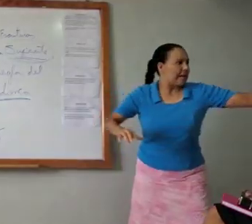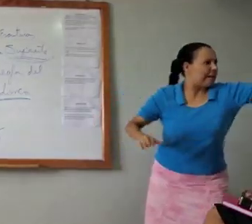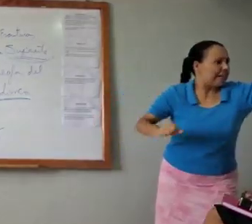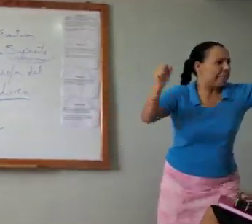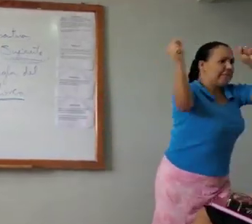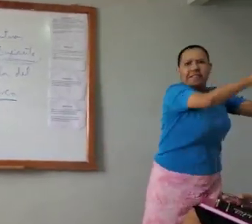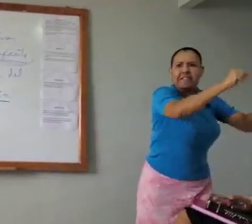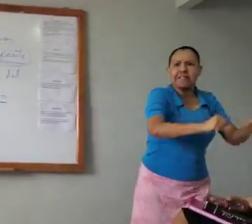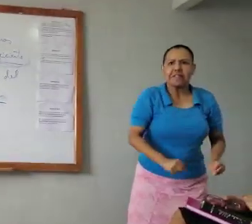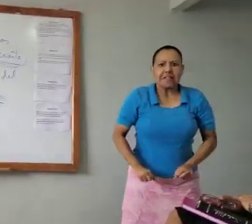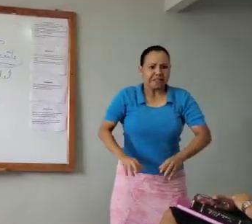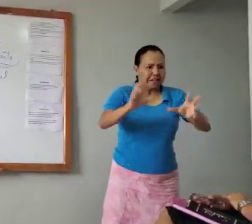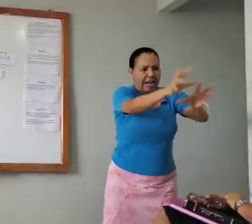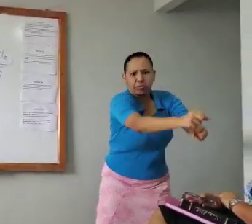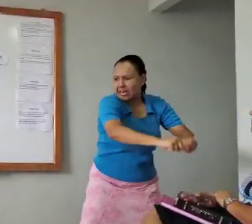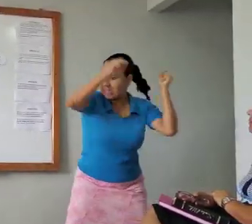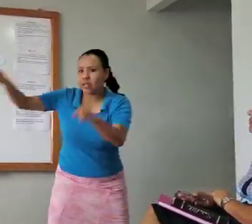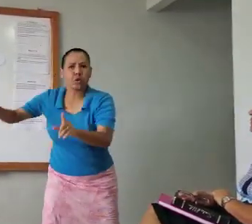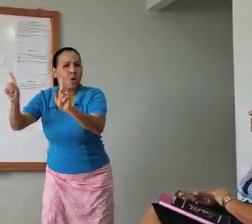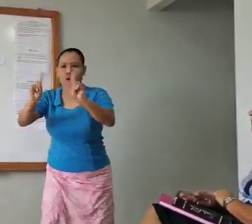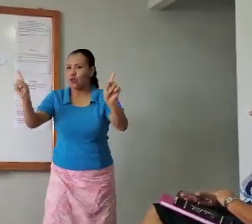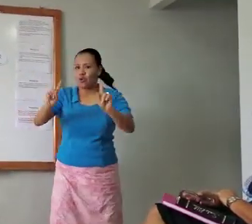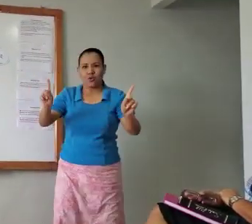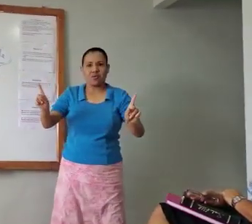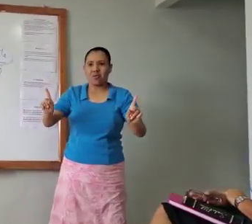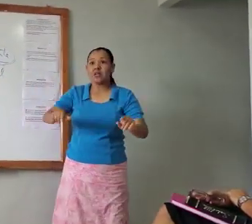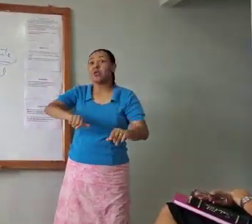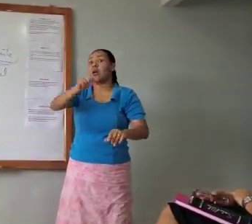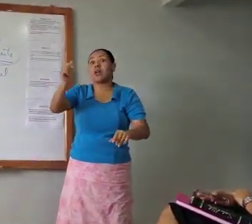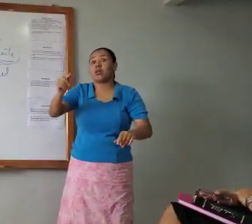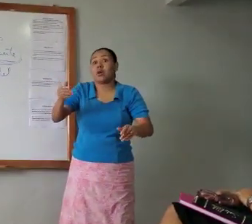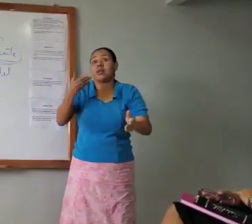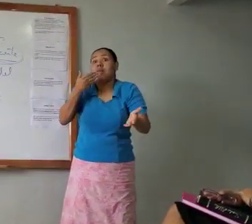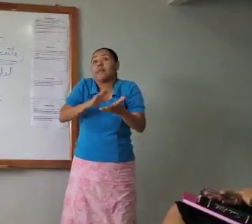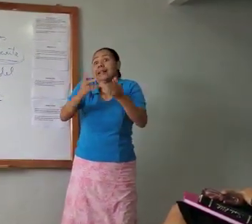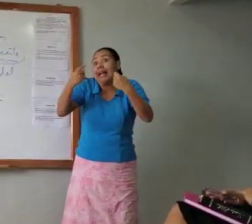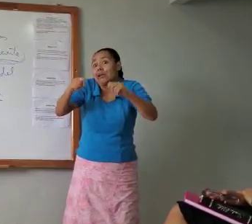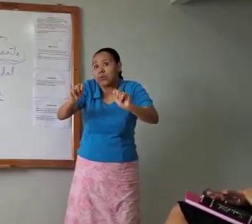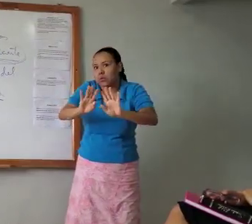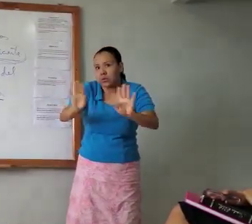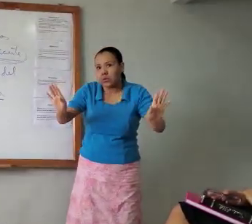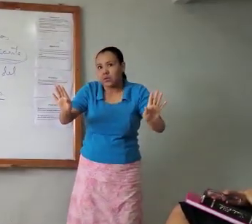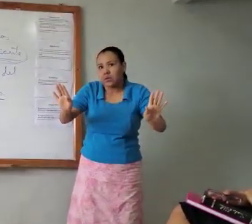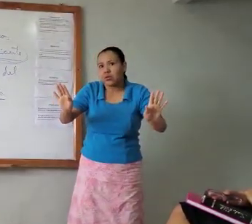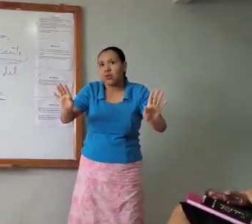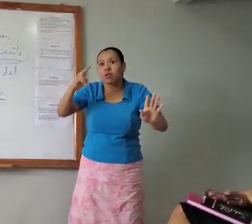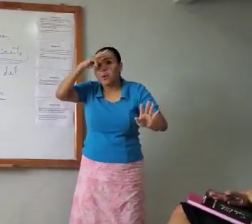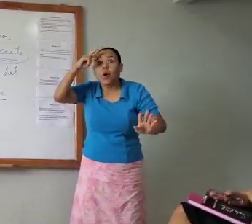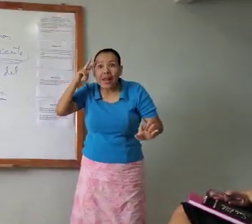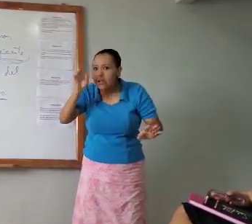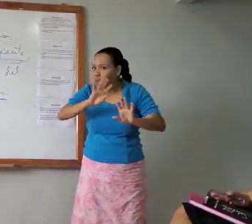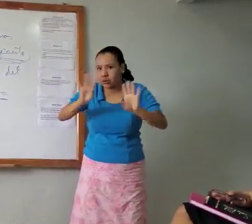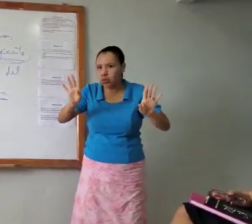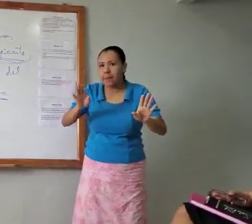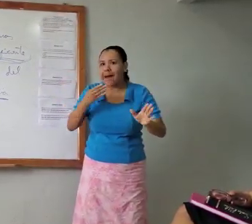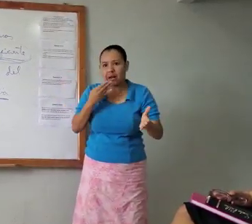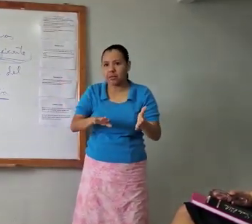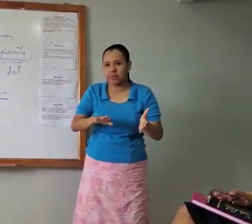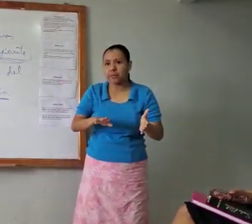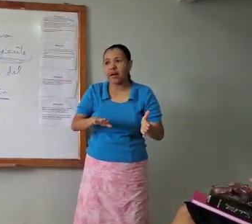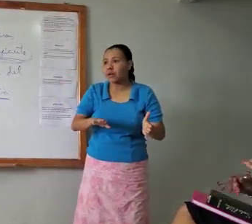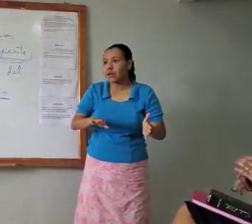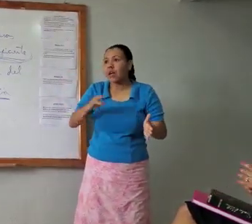que, le agarramos los cojones y yo, que aún así, no, no, no, eso sería maltrato, eso es violencia, eso